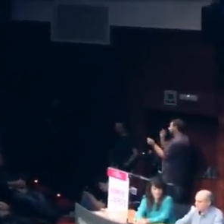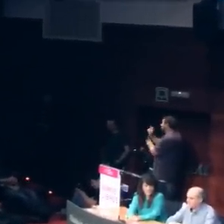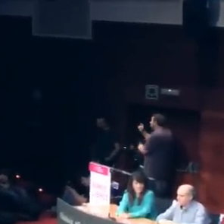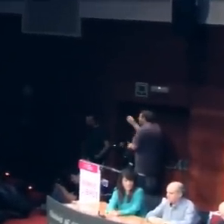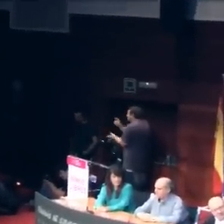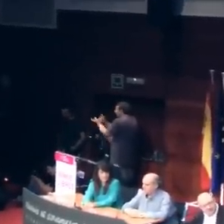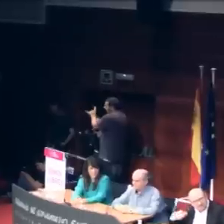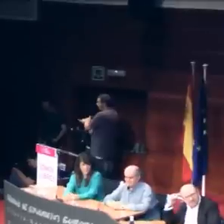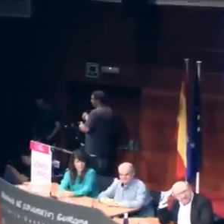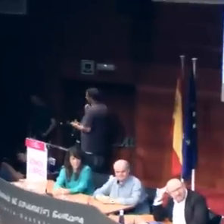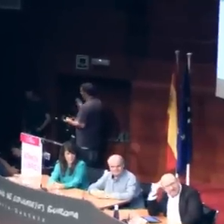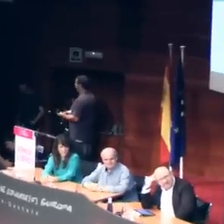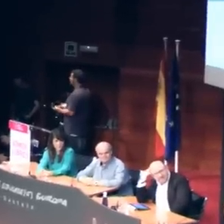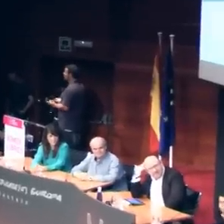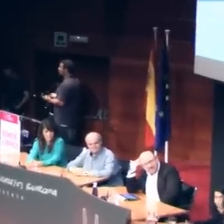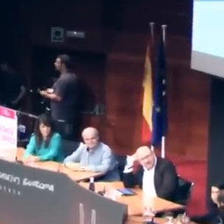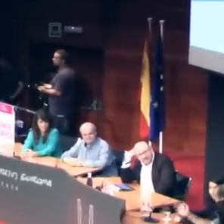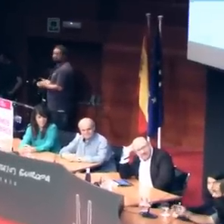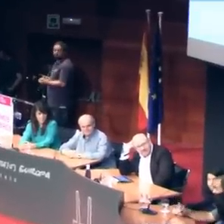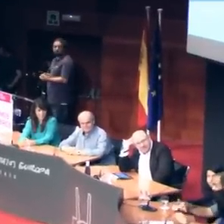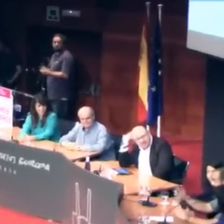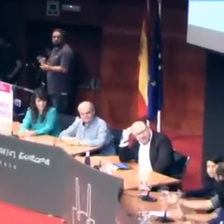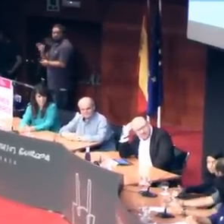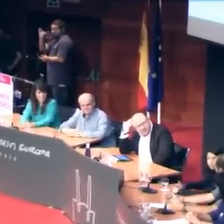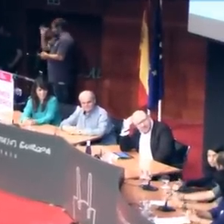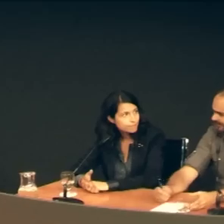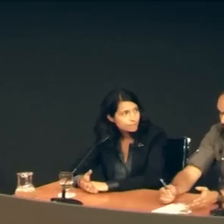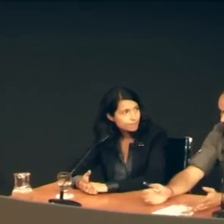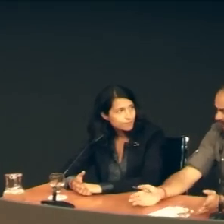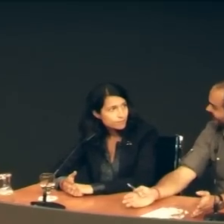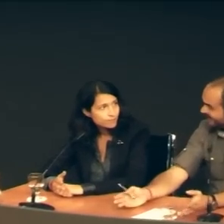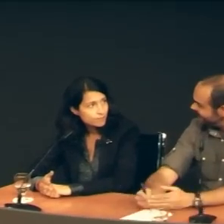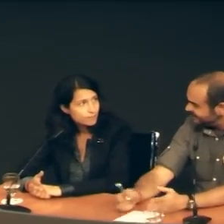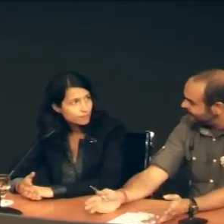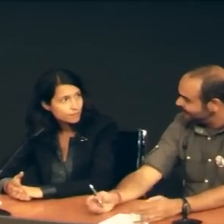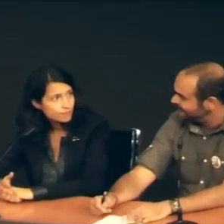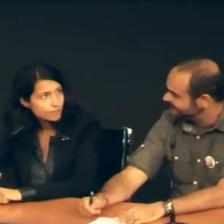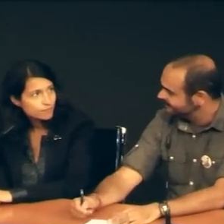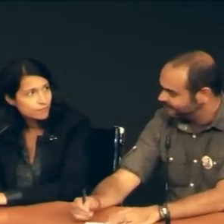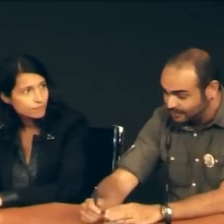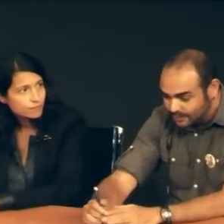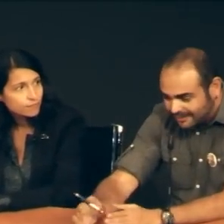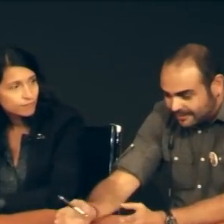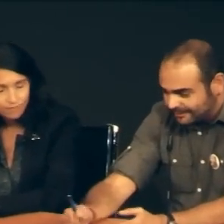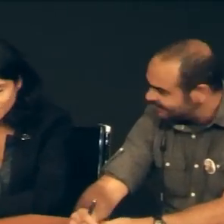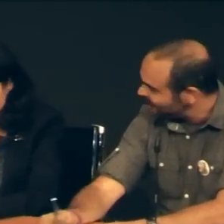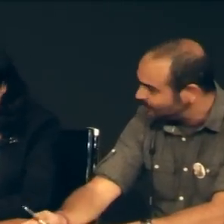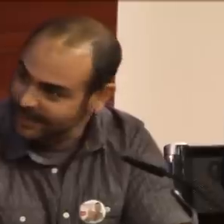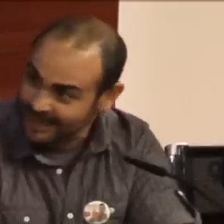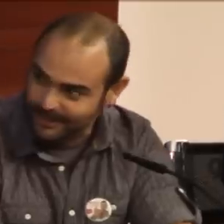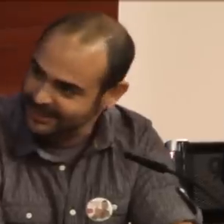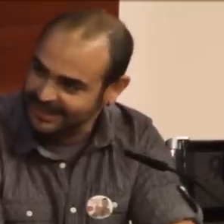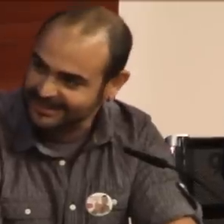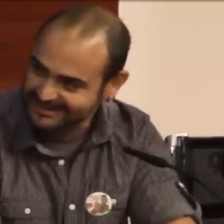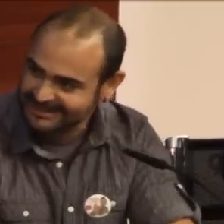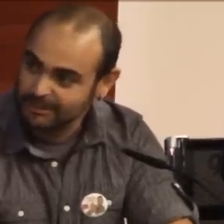¿Qué me contáis vosotros? Mira, yo creo que lo hemos repetido todos miles de veces, pero a mí lo que me ha reído aquí es el sentido común. Yo uh-huh. nunca había visto sentido común